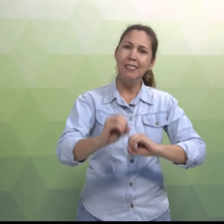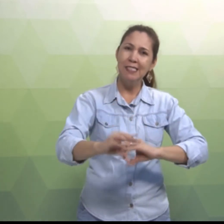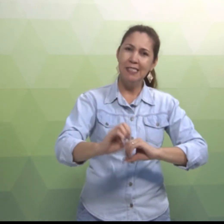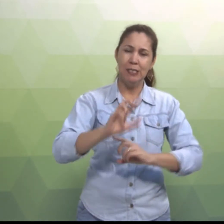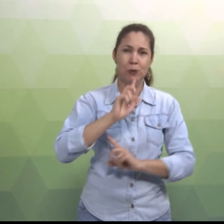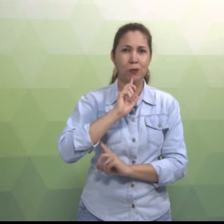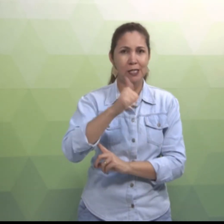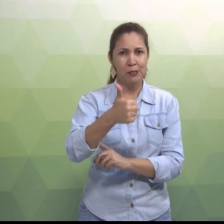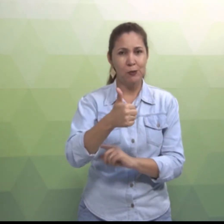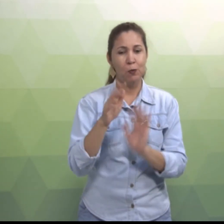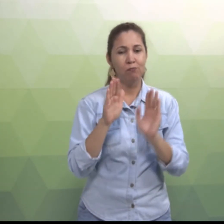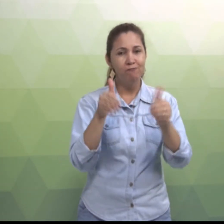aluno surdo.